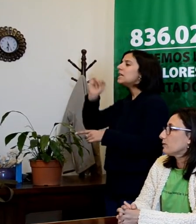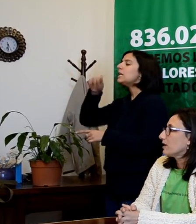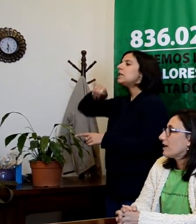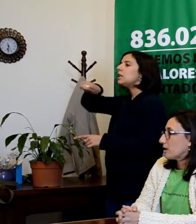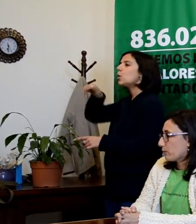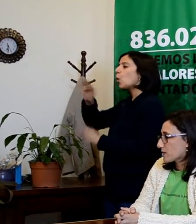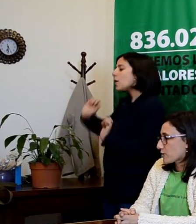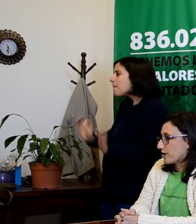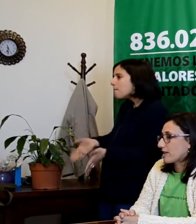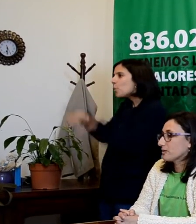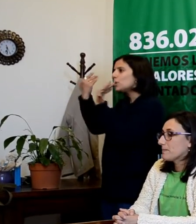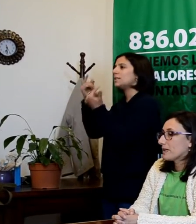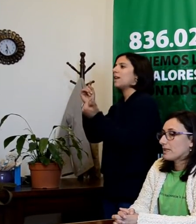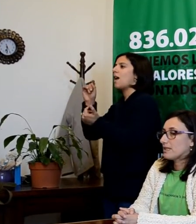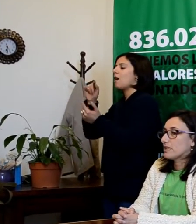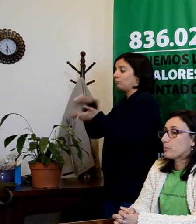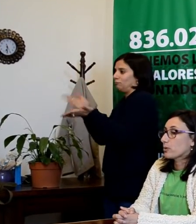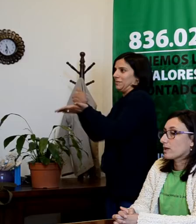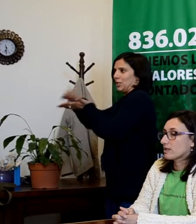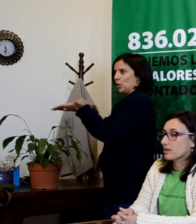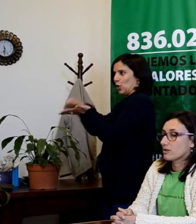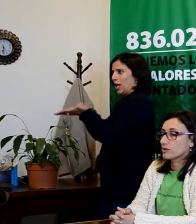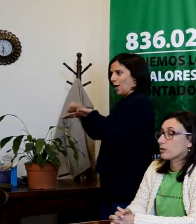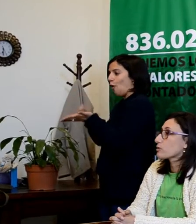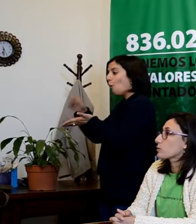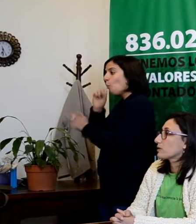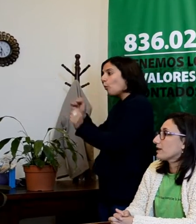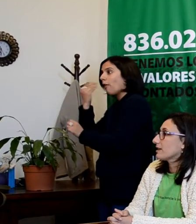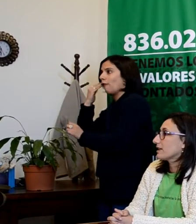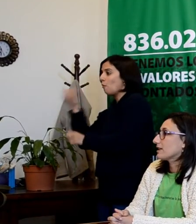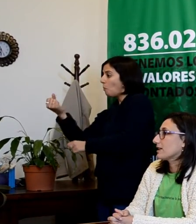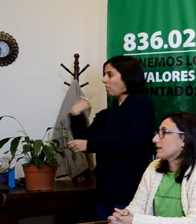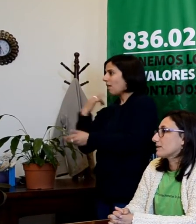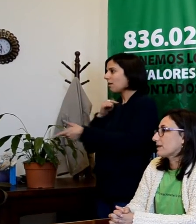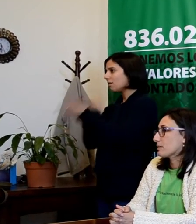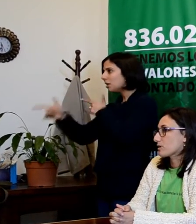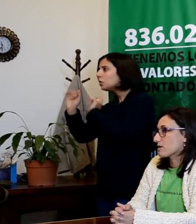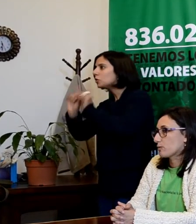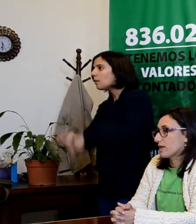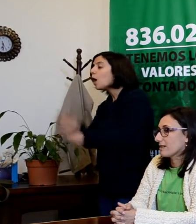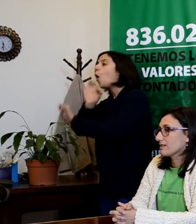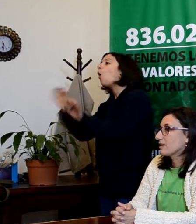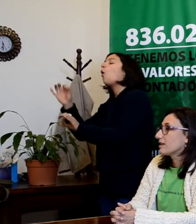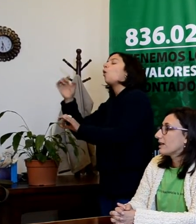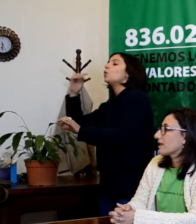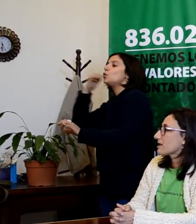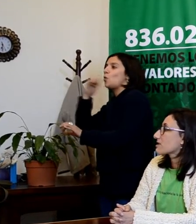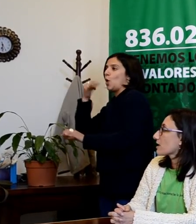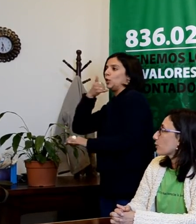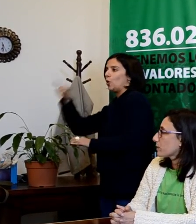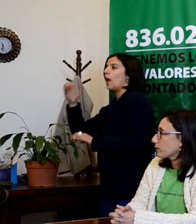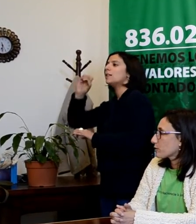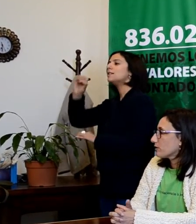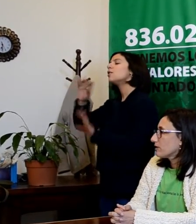INCO, Impulsa Soriano. Y por cualquier otra consulta, tenemos el celular, que es